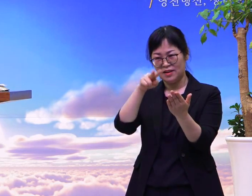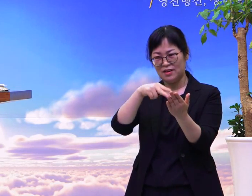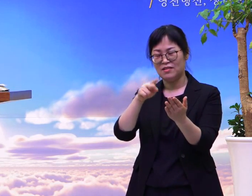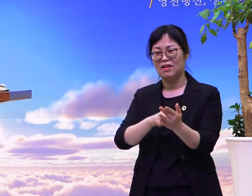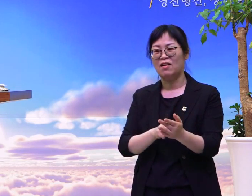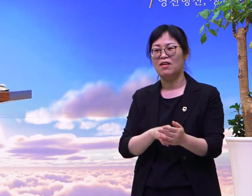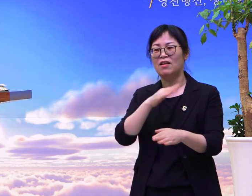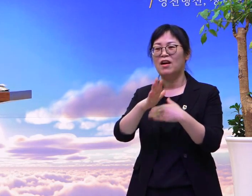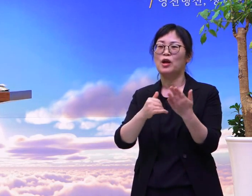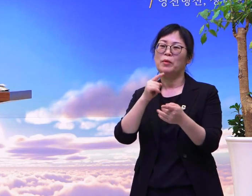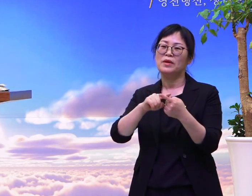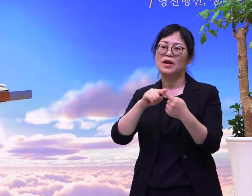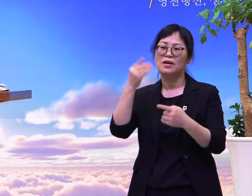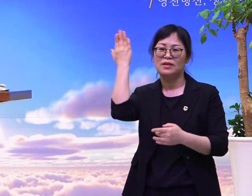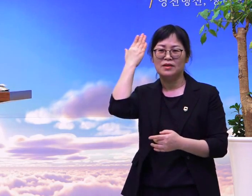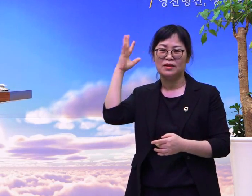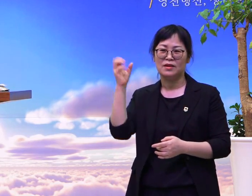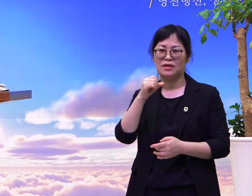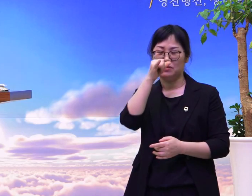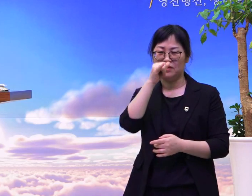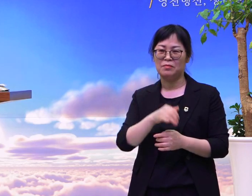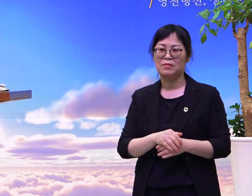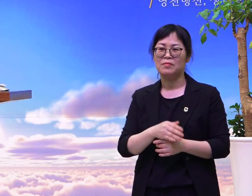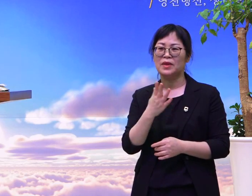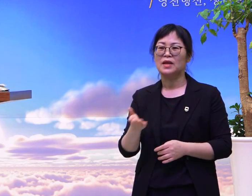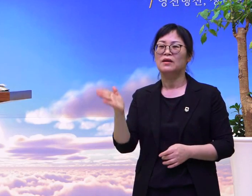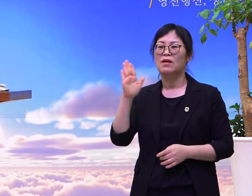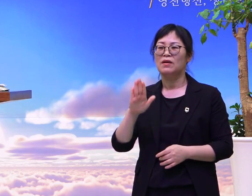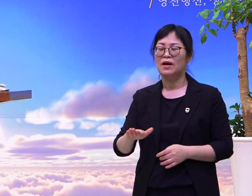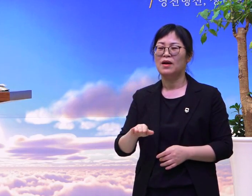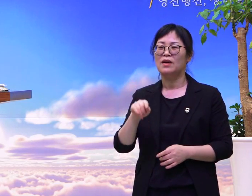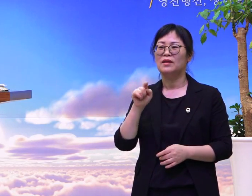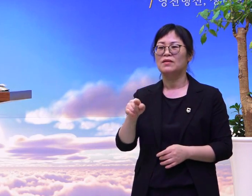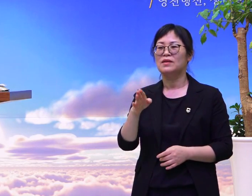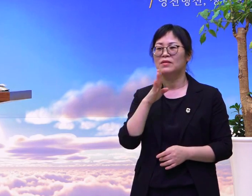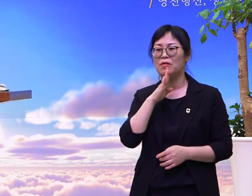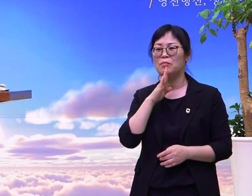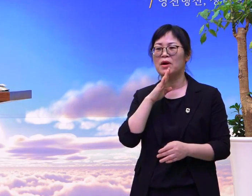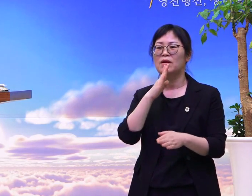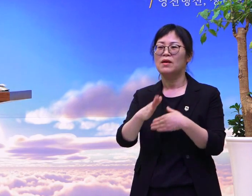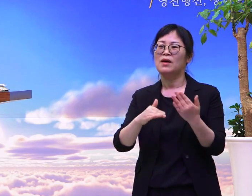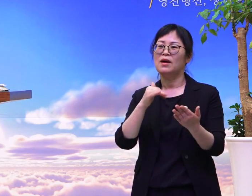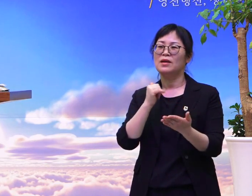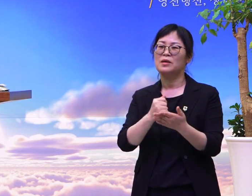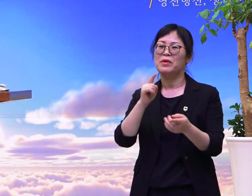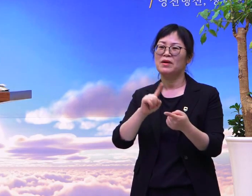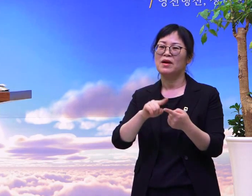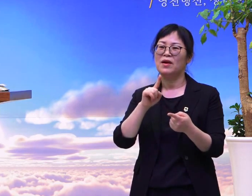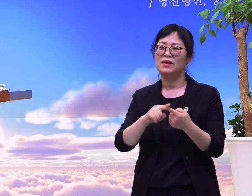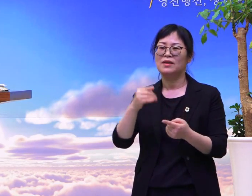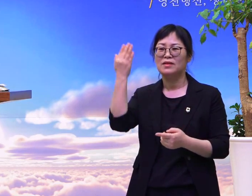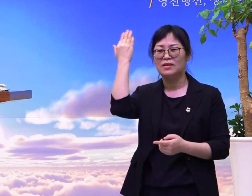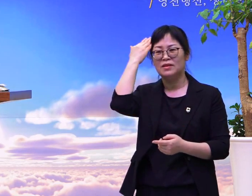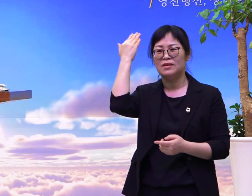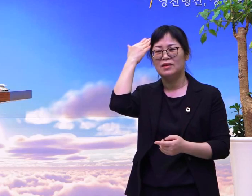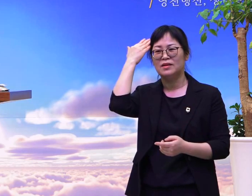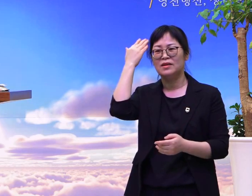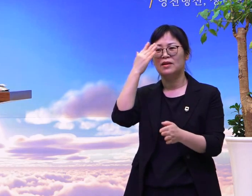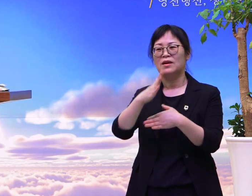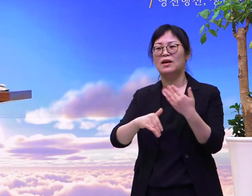관한 지식을 우리가 가지고 있습니다. 그러나 이것이 정말로 하나님에 관한 지식이